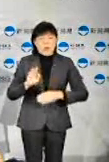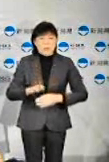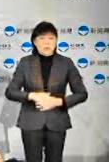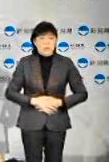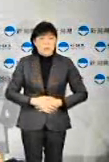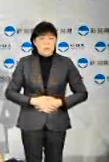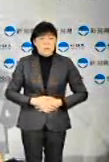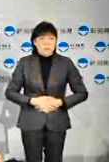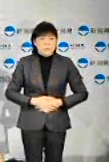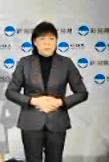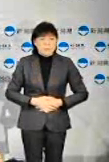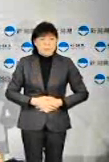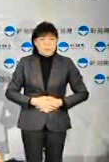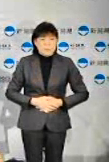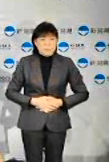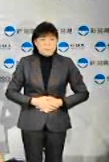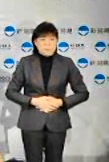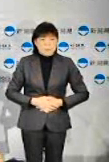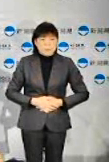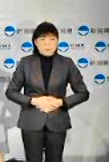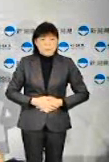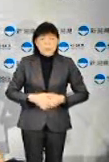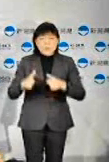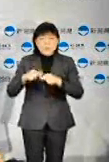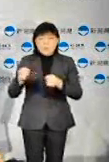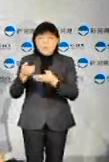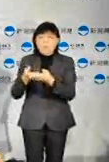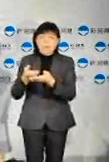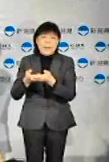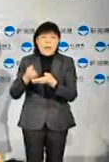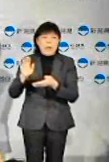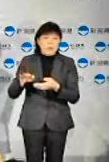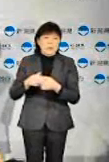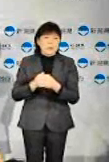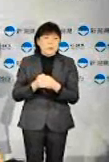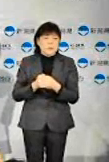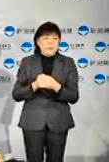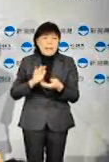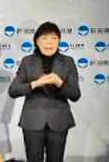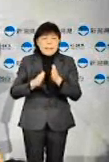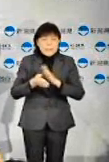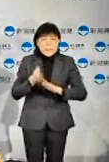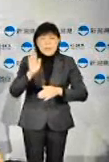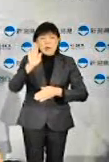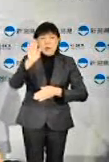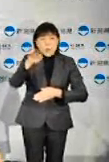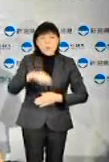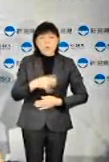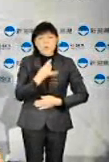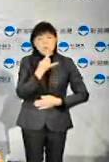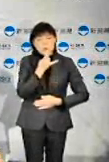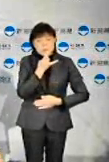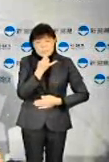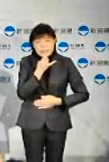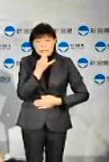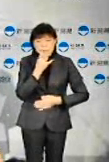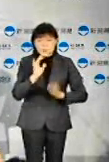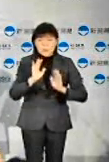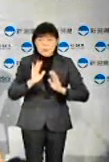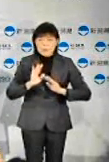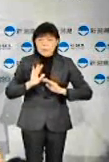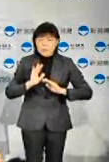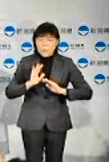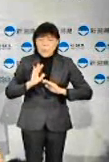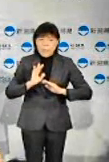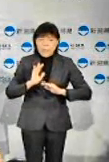も指定管理鳥獣にするように急に求めてきたと思います、まあ、改めて本当の、期待とか受け止め改めて教えてい ただきます。ごめんなさ